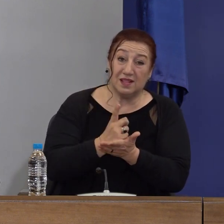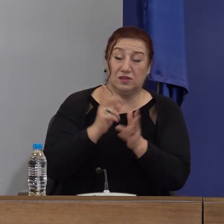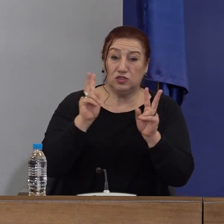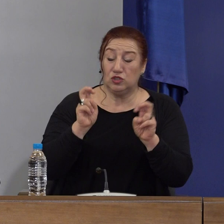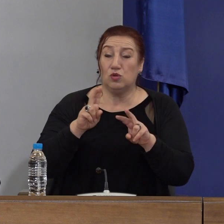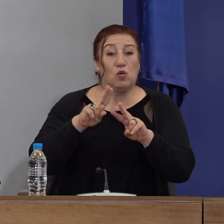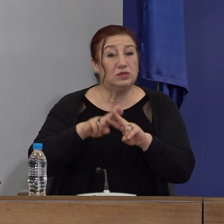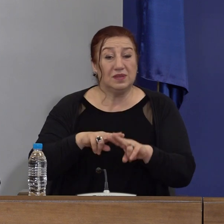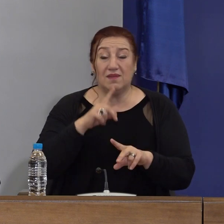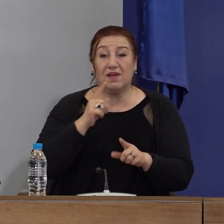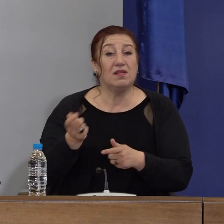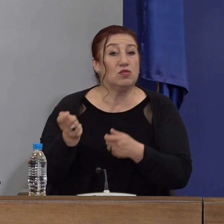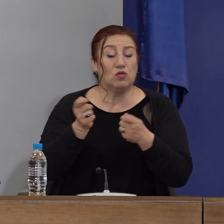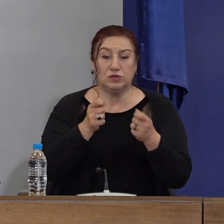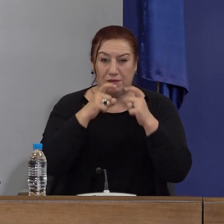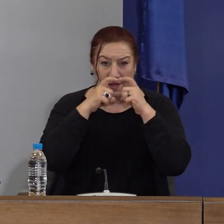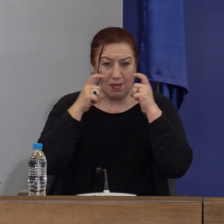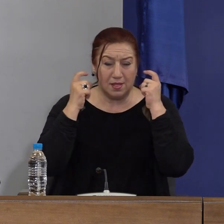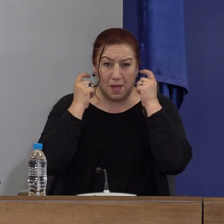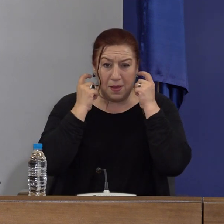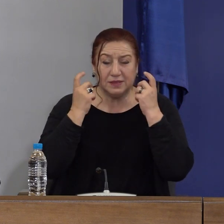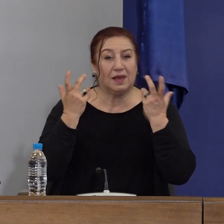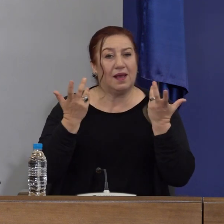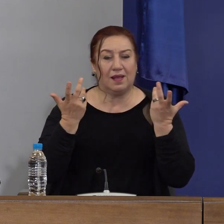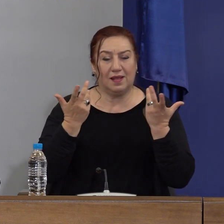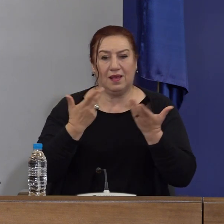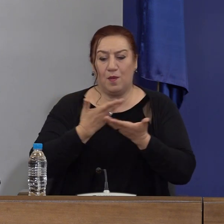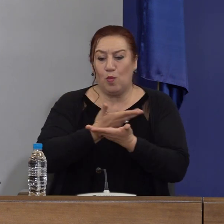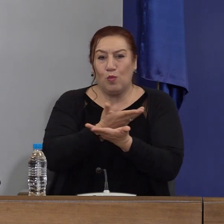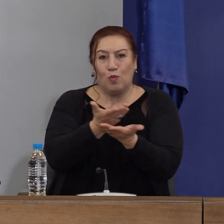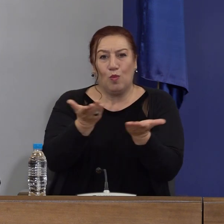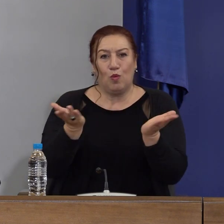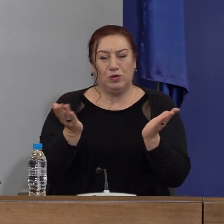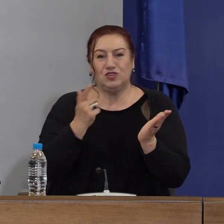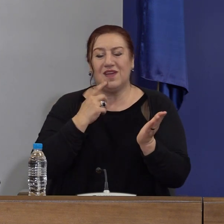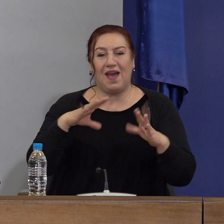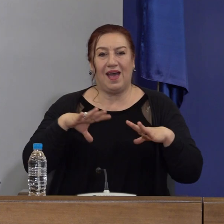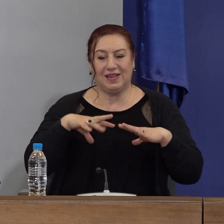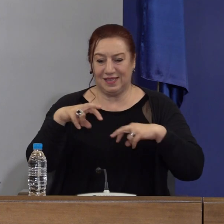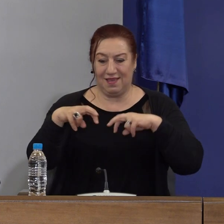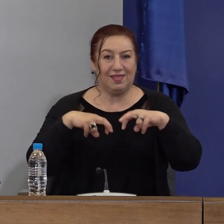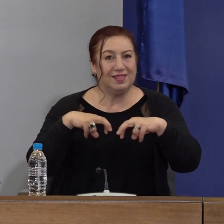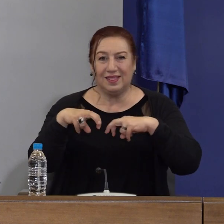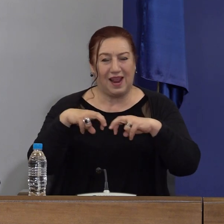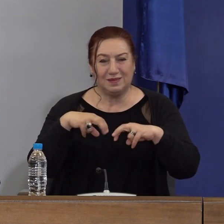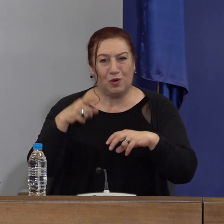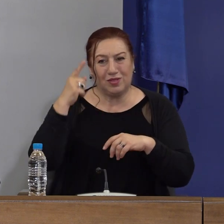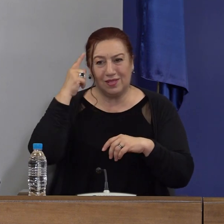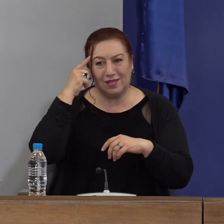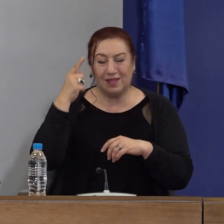остава носенето на маски в публичния транспорт, където знаете,